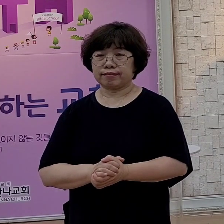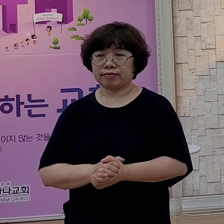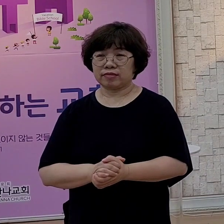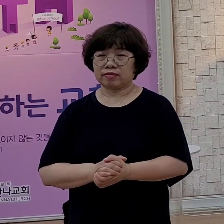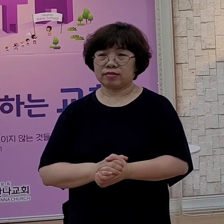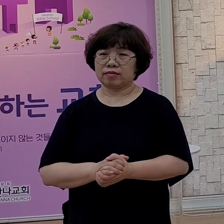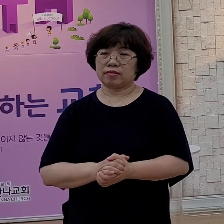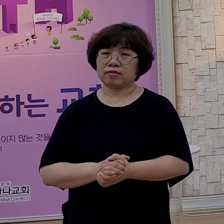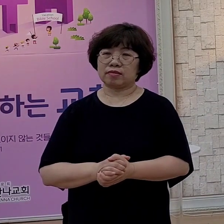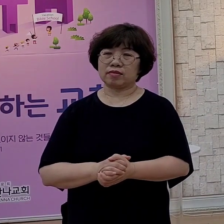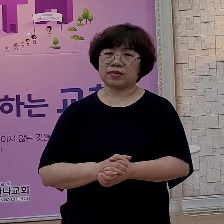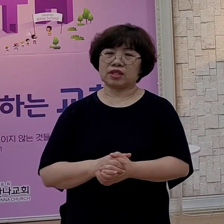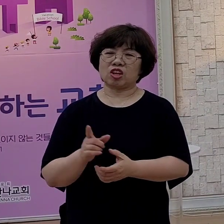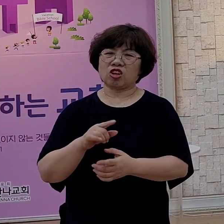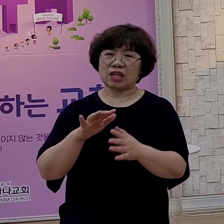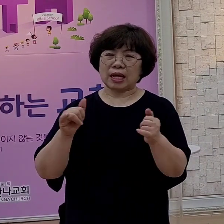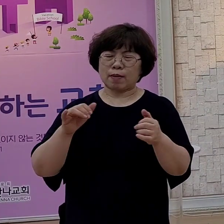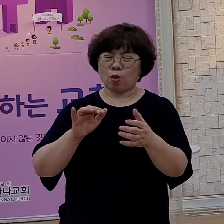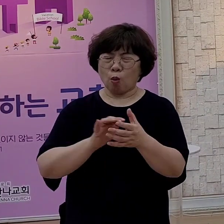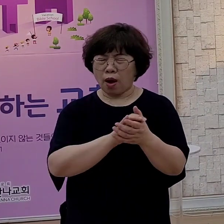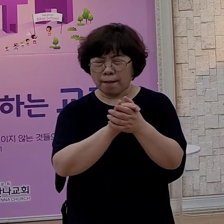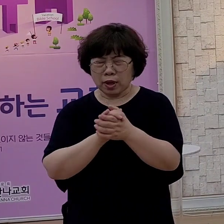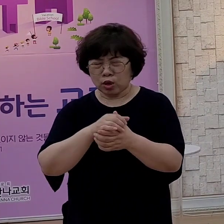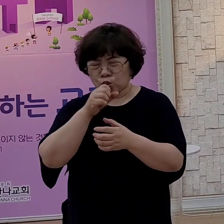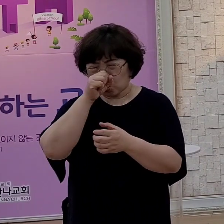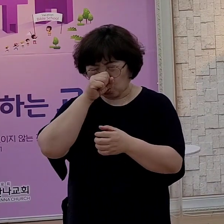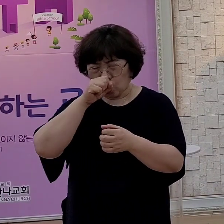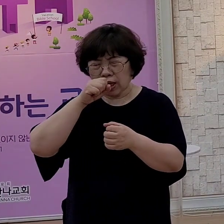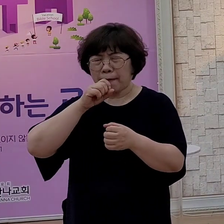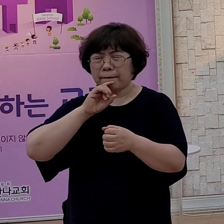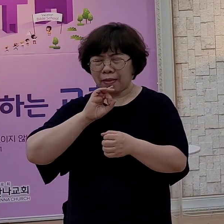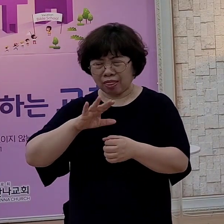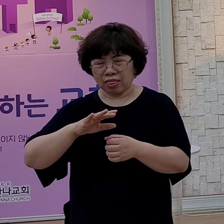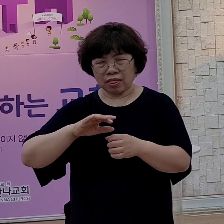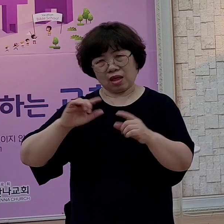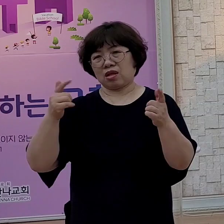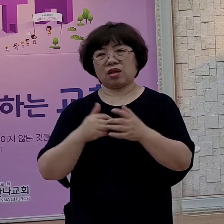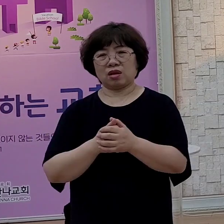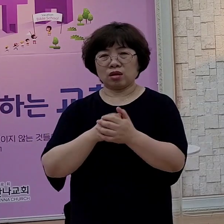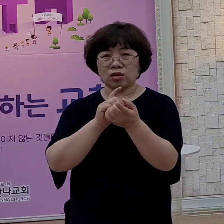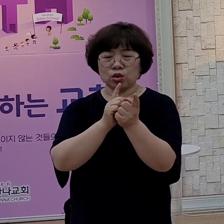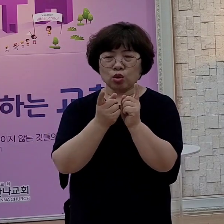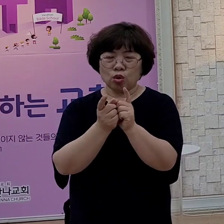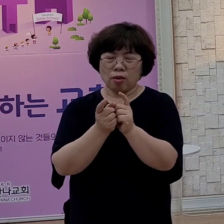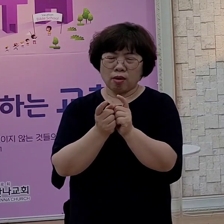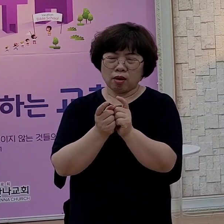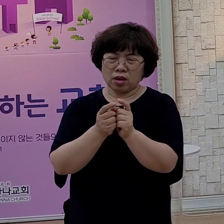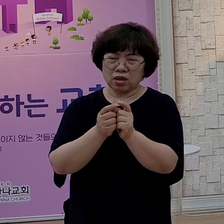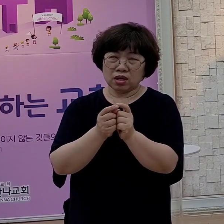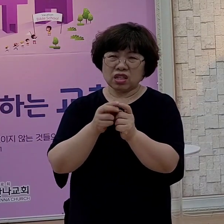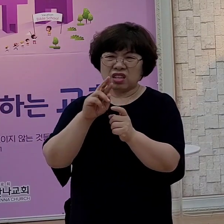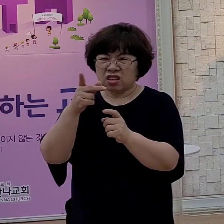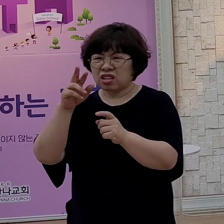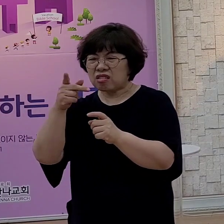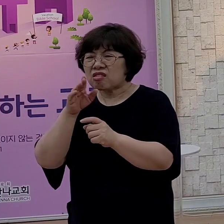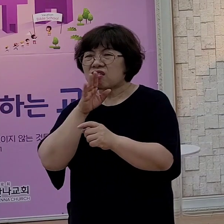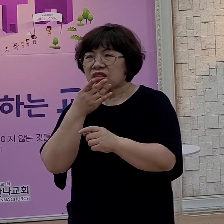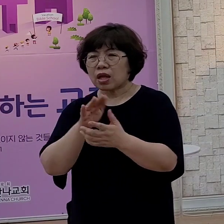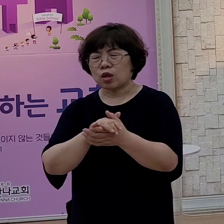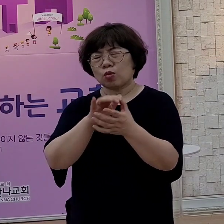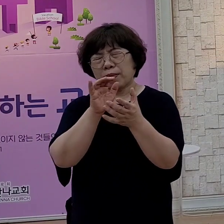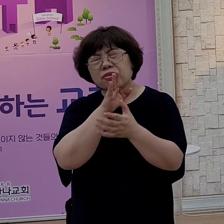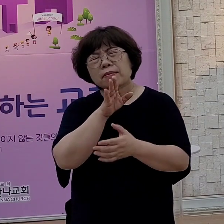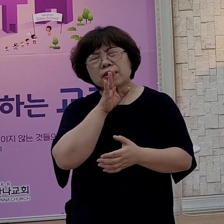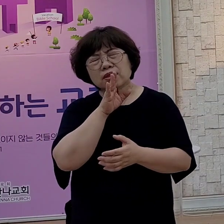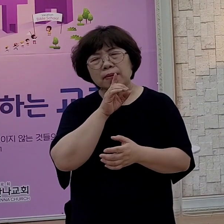어떤 사람들은 화평은 막 좋게만, 아닙니다. 화평은 막 서로 막 이제 좋다고, 아닙니다.